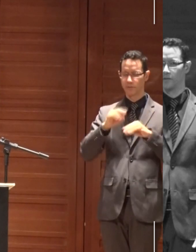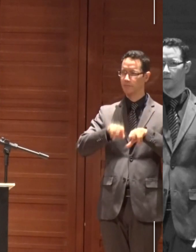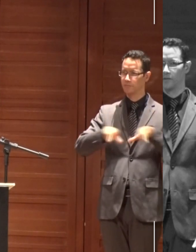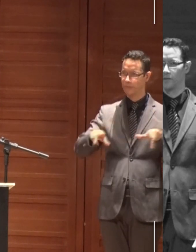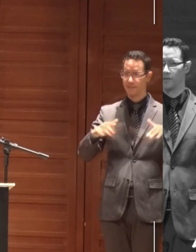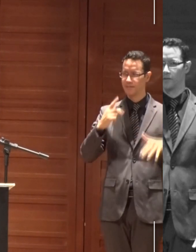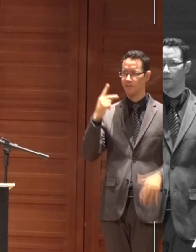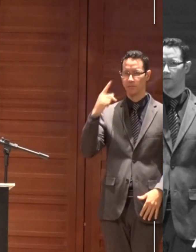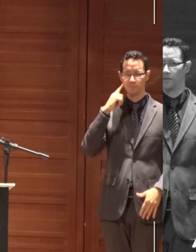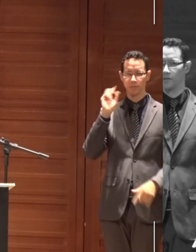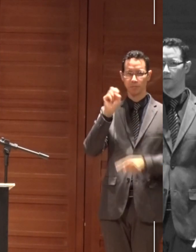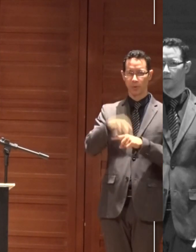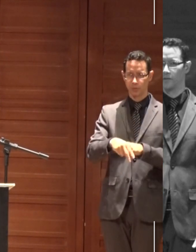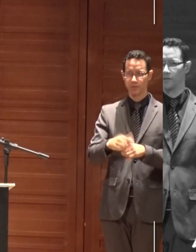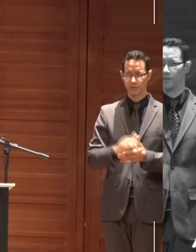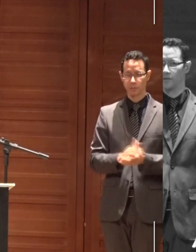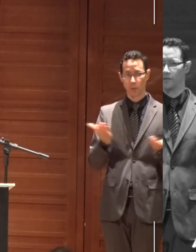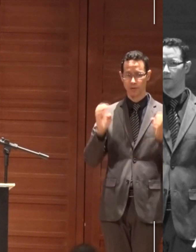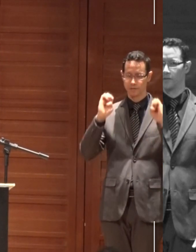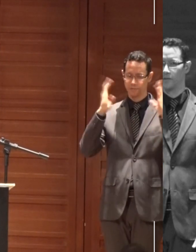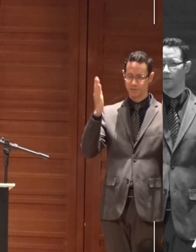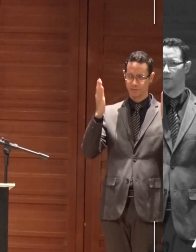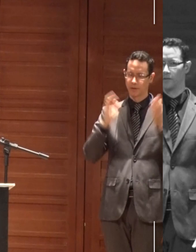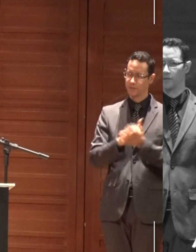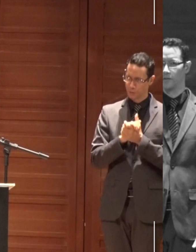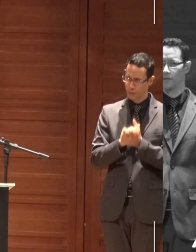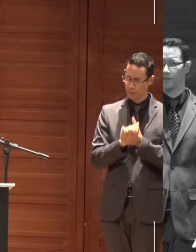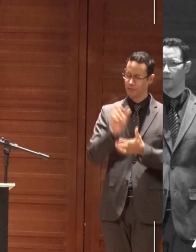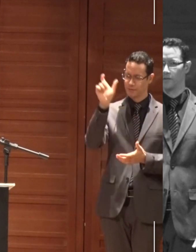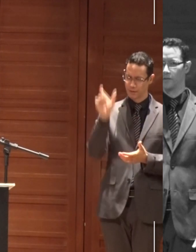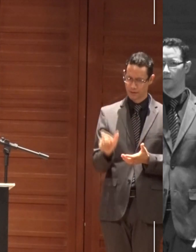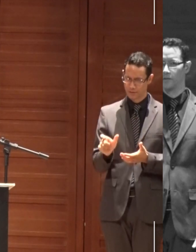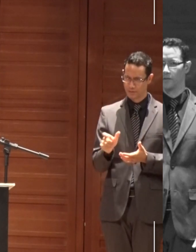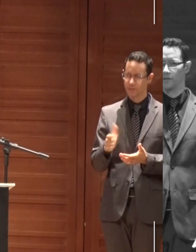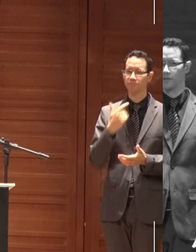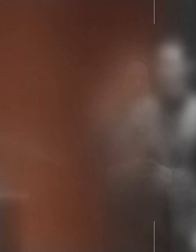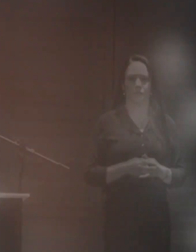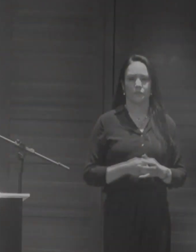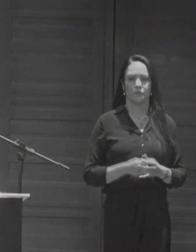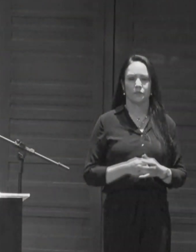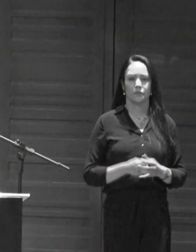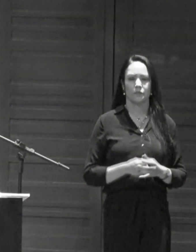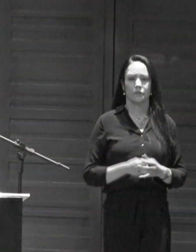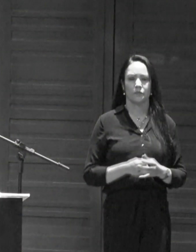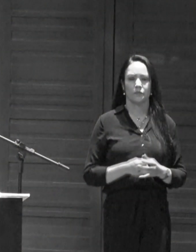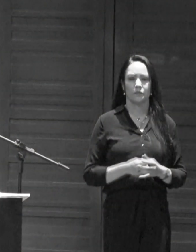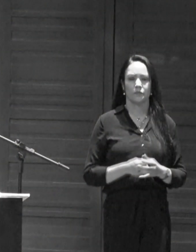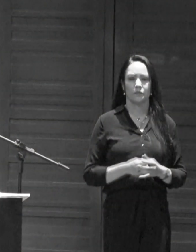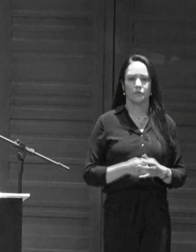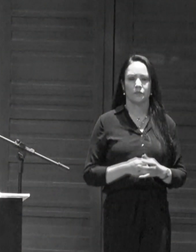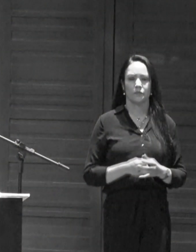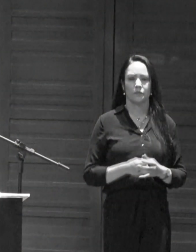da pandemia. E hoje é um dia festivo, então eu saúdo Vossa Excelência e desejo uma boa gestão. O eminente